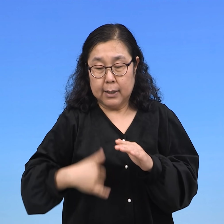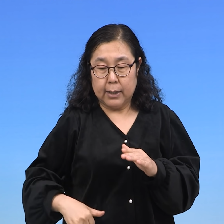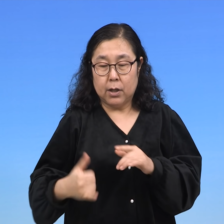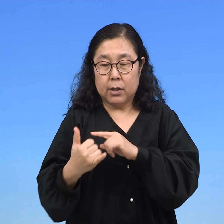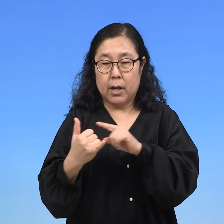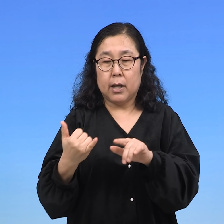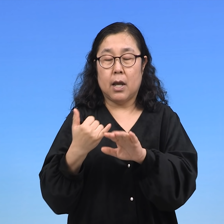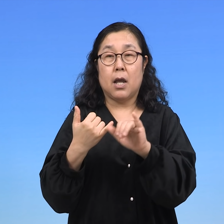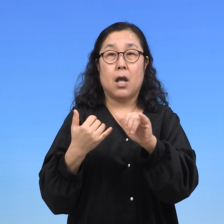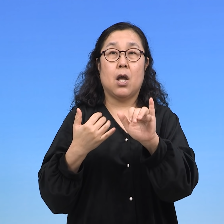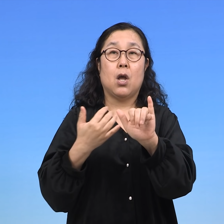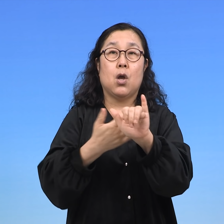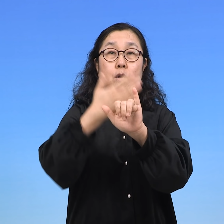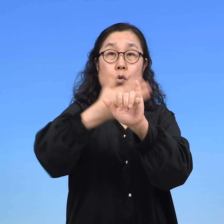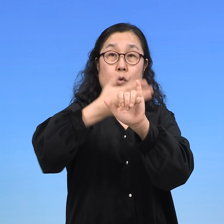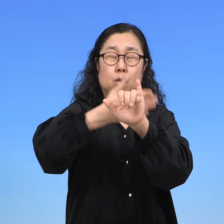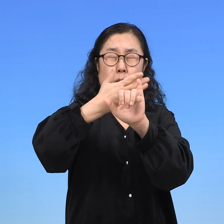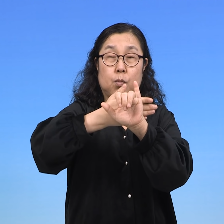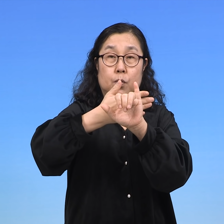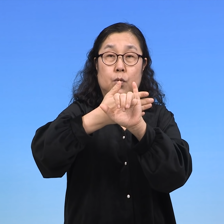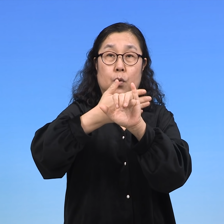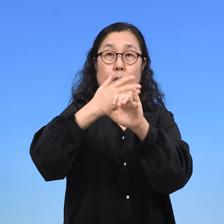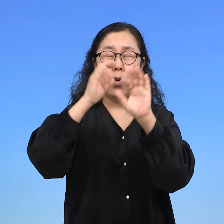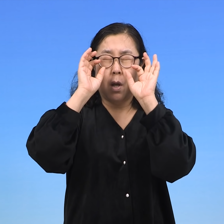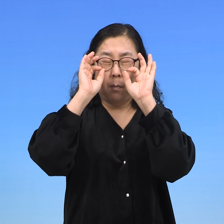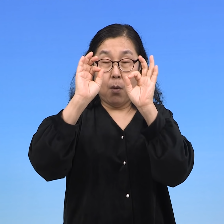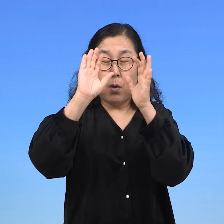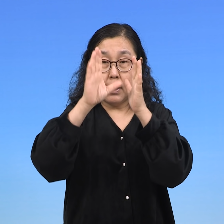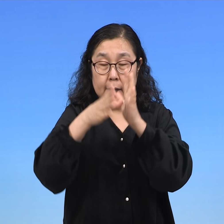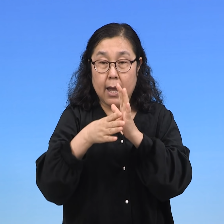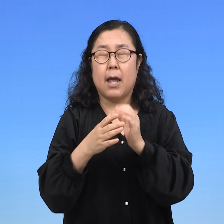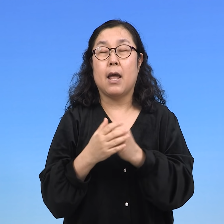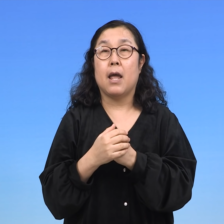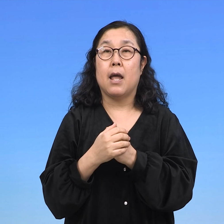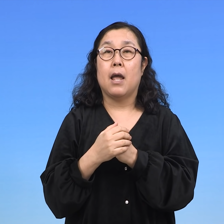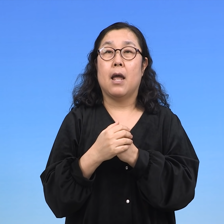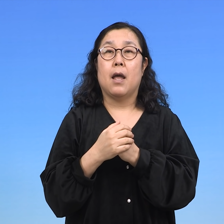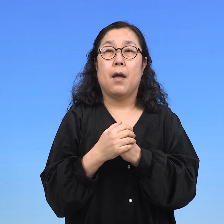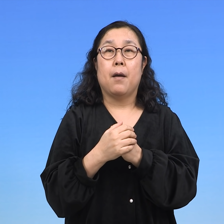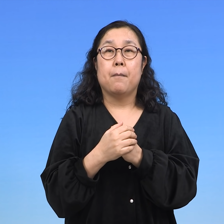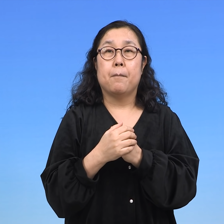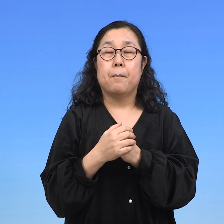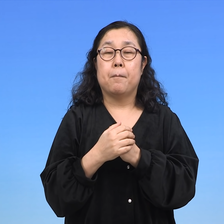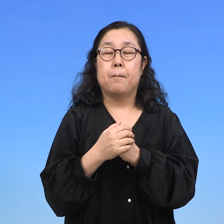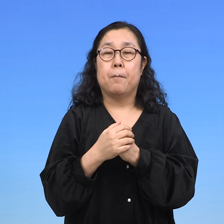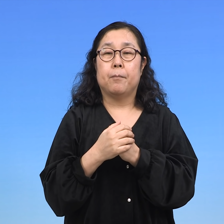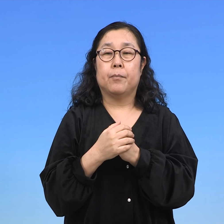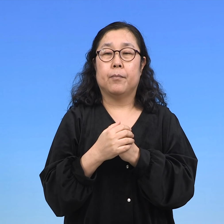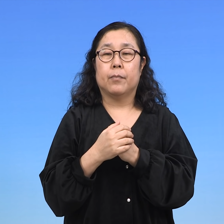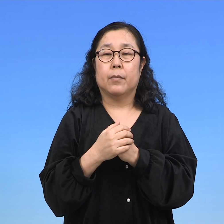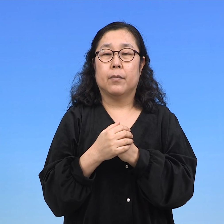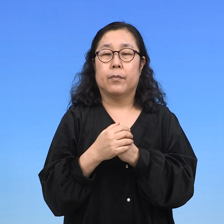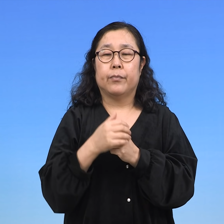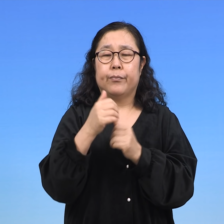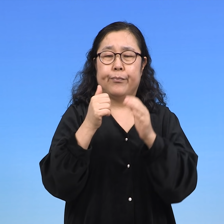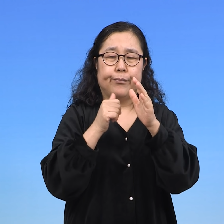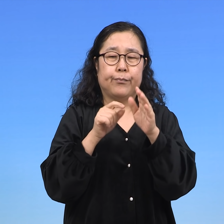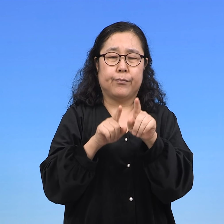자녀들에게 그 유튜브 영상으로 제가 보는데 막 절규하시듯이 호소하시던 그 한마디, 대장